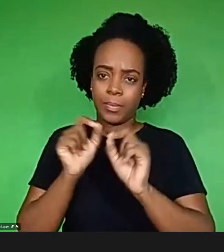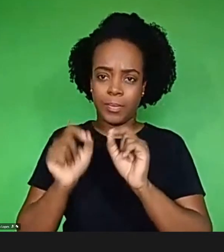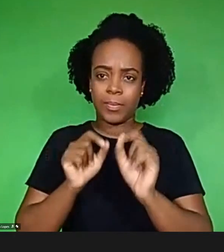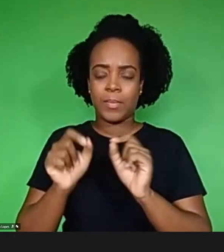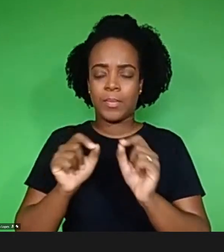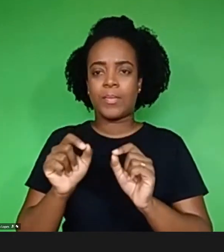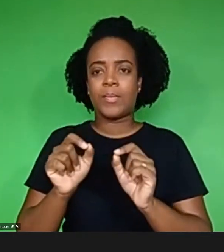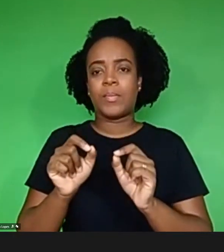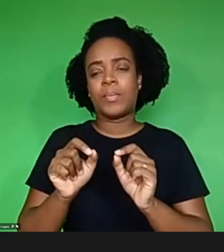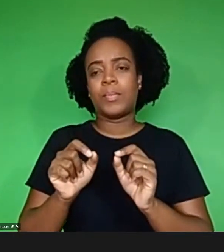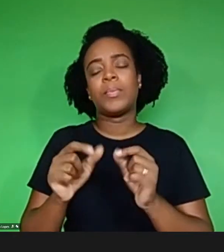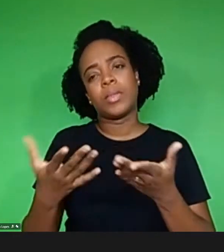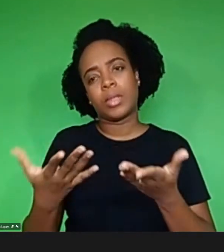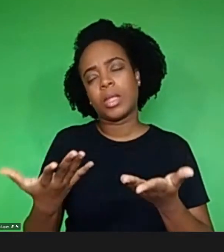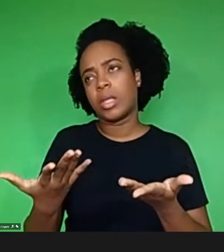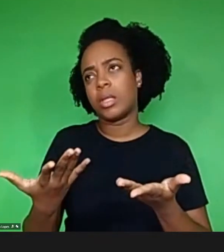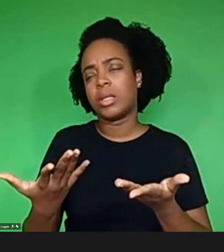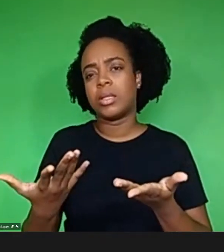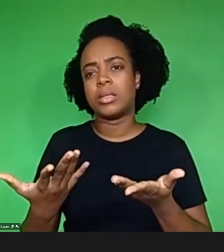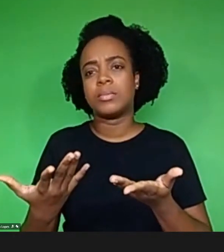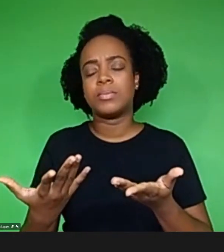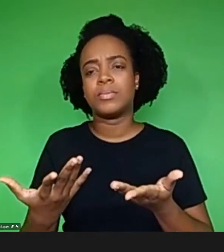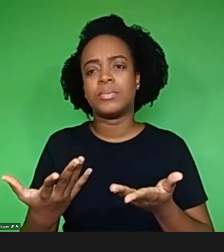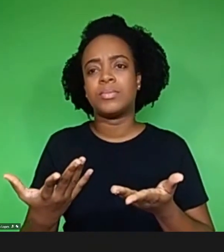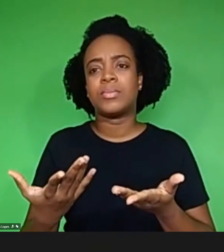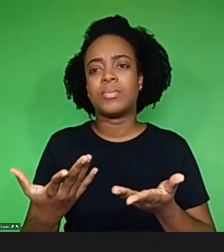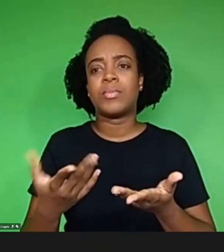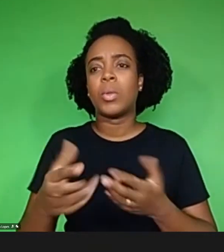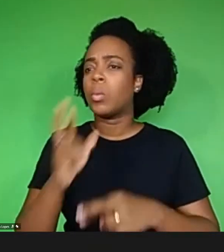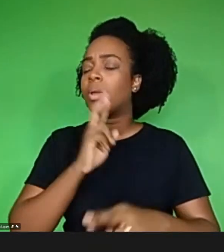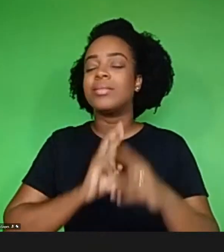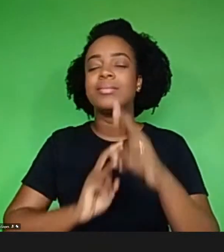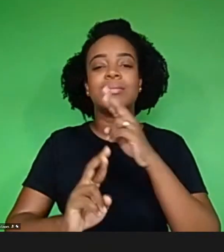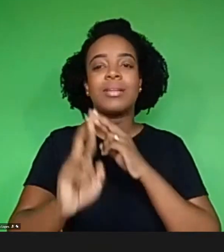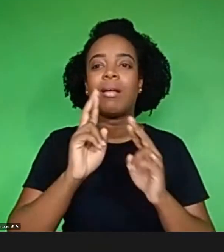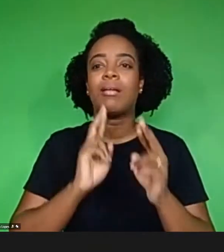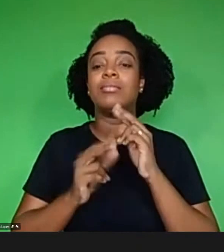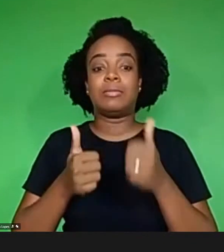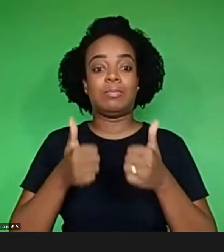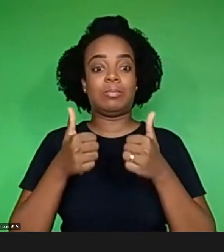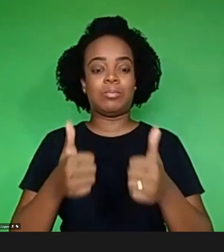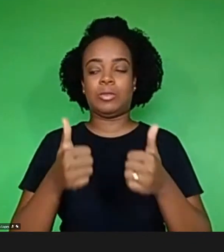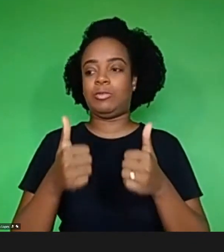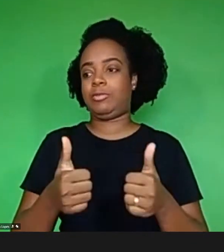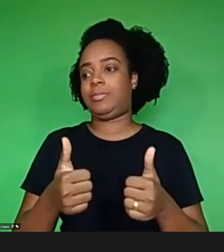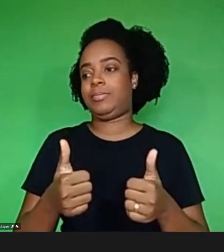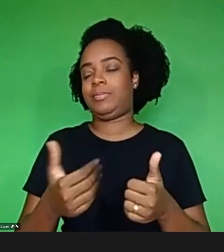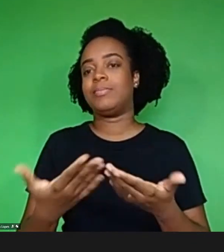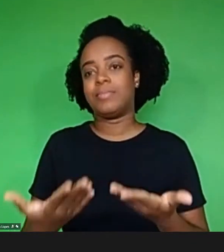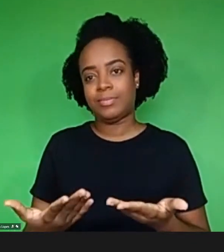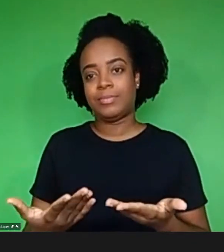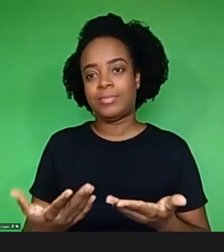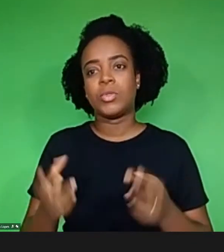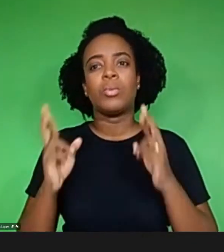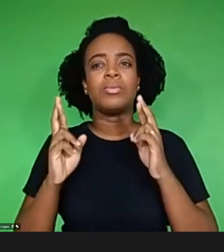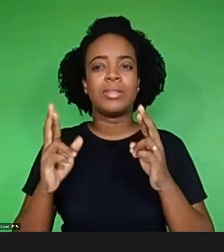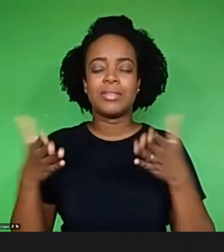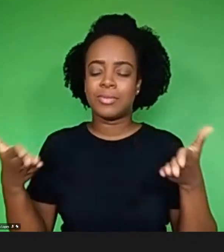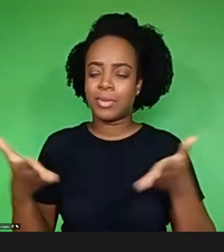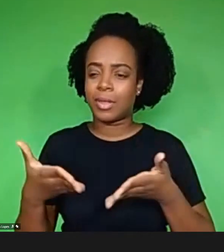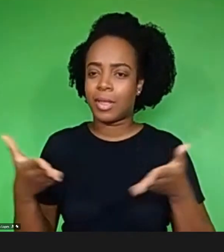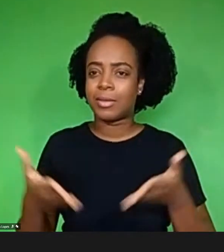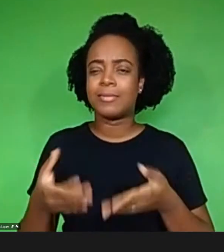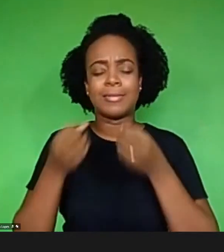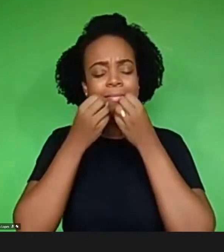que venha como resultado mais positivo. Então, que tenhamos um bom momento, um